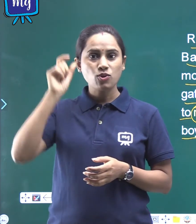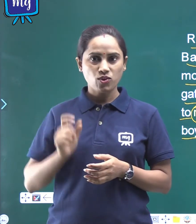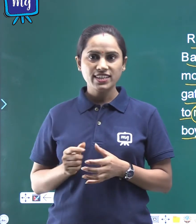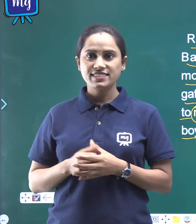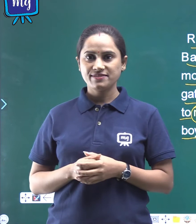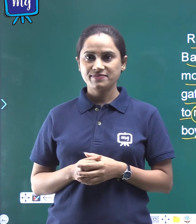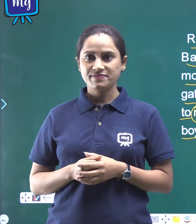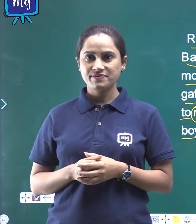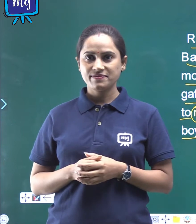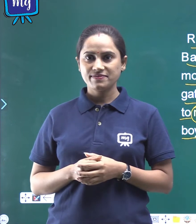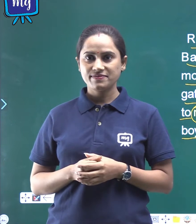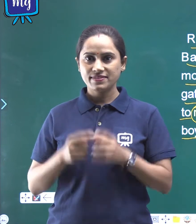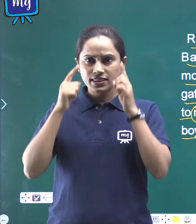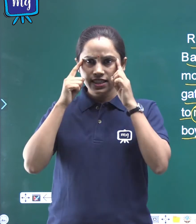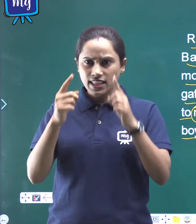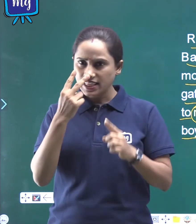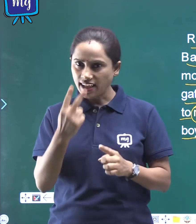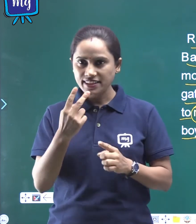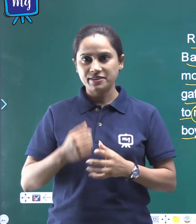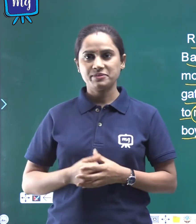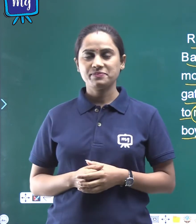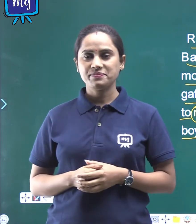notice, ध्यान देना.